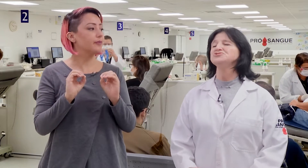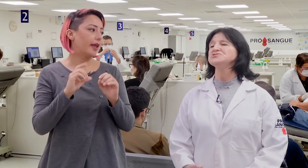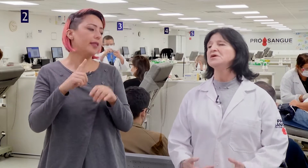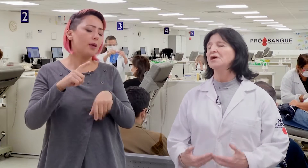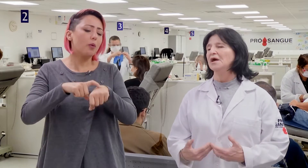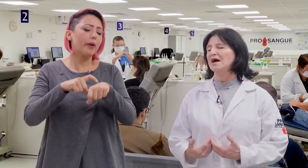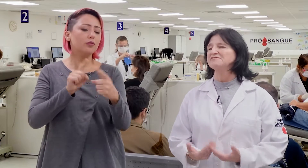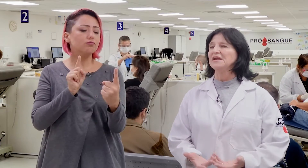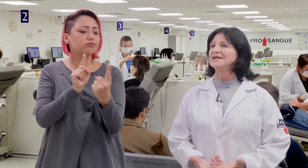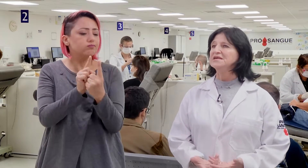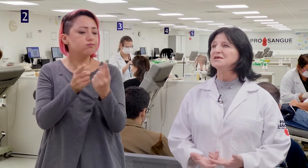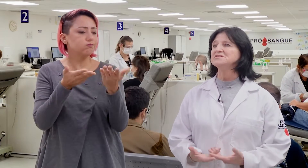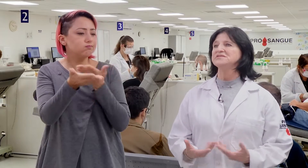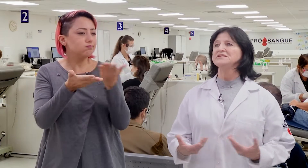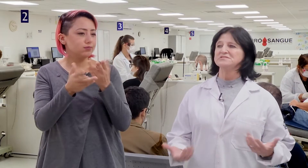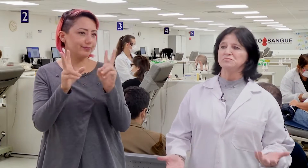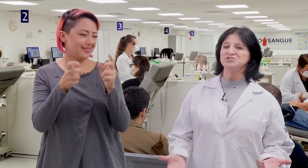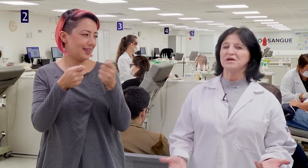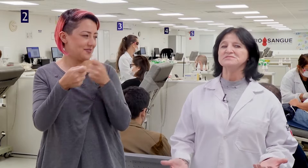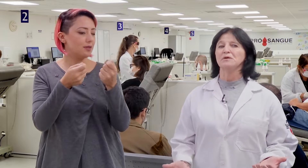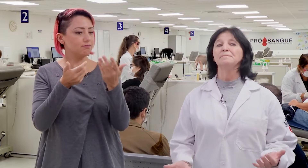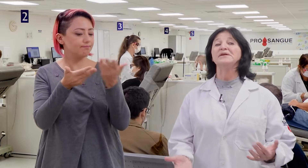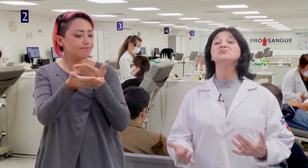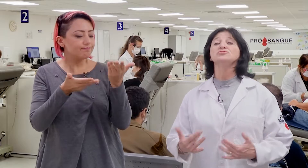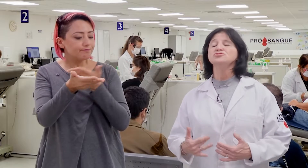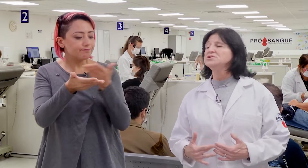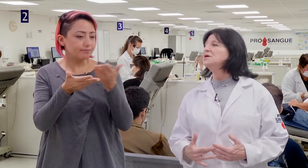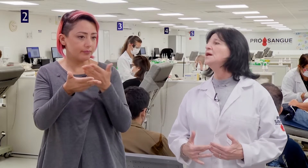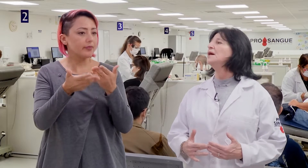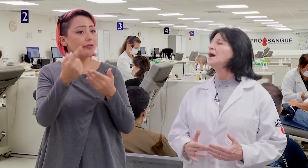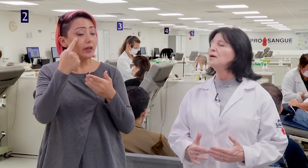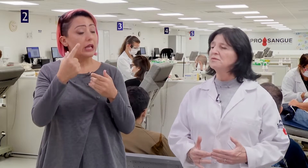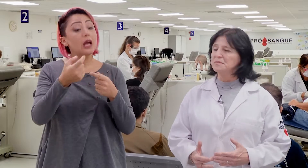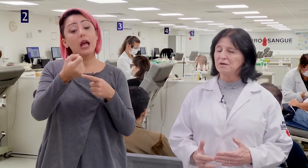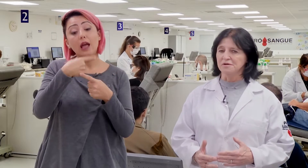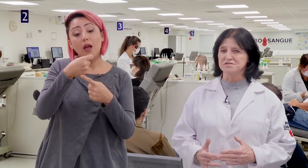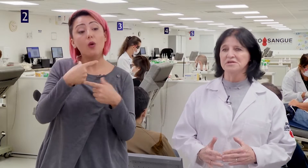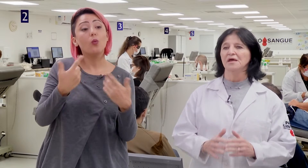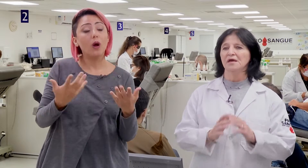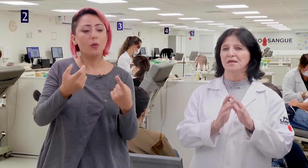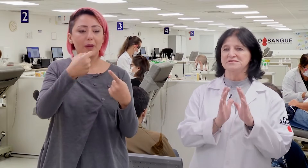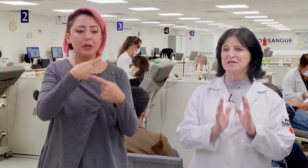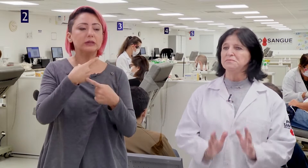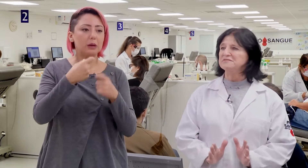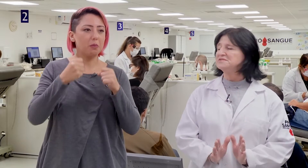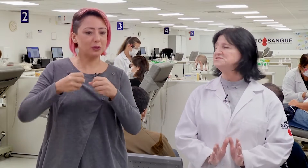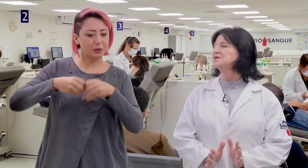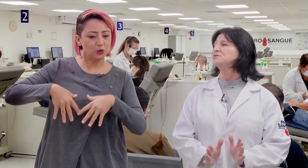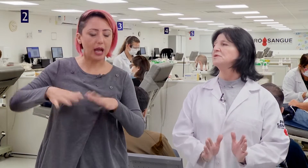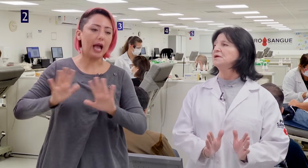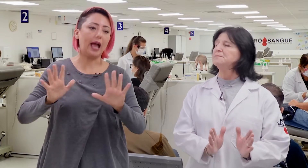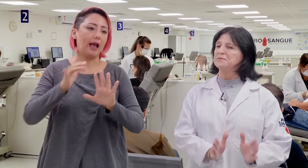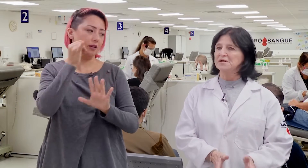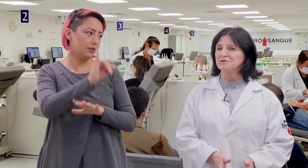gente avalia se essa medicação prejudica alguma coisa. Sempre visando, em primeiro